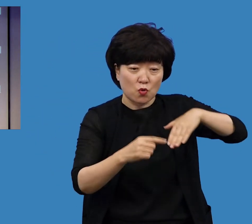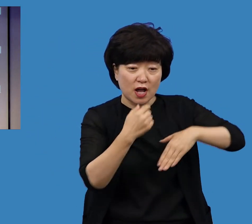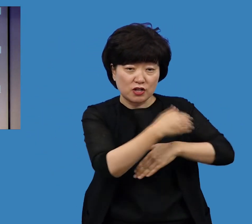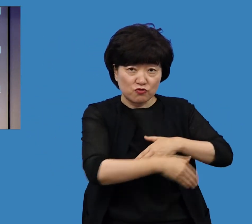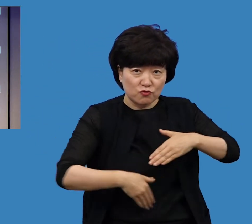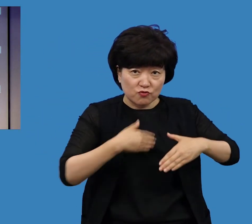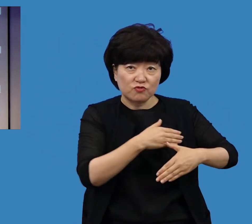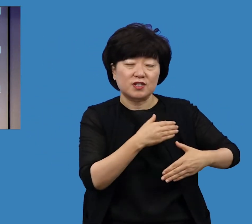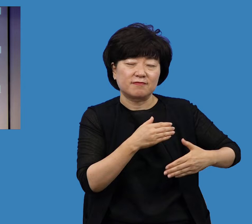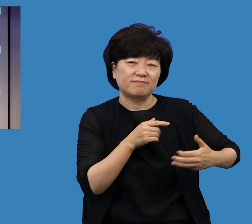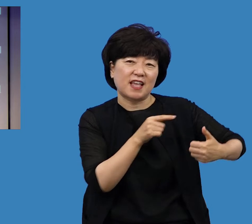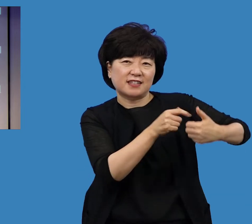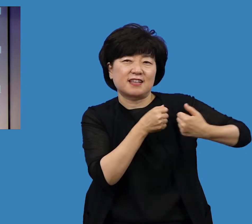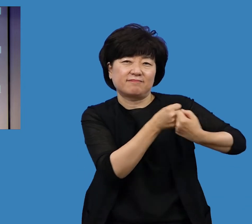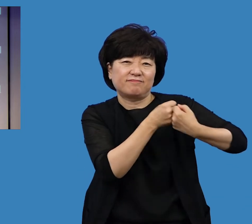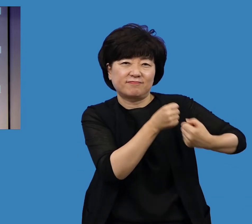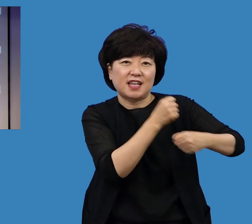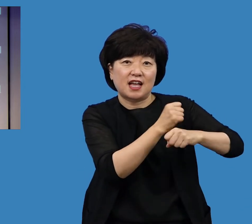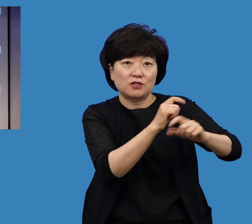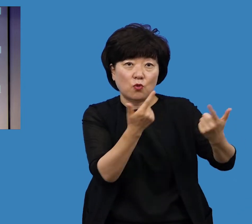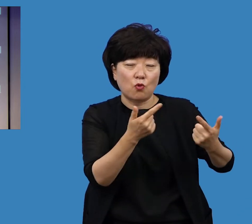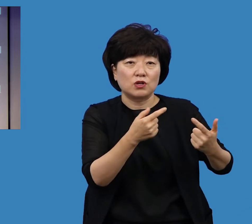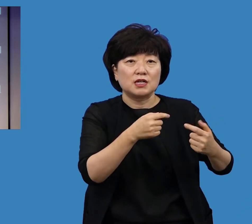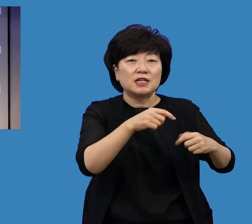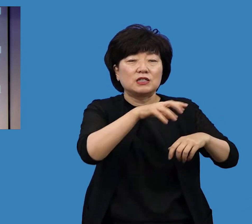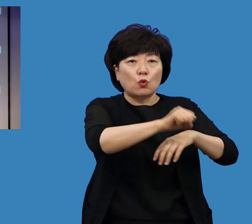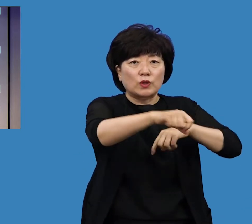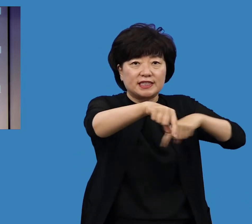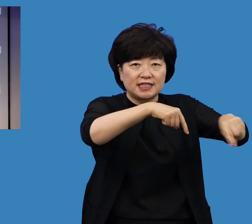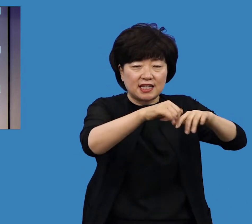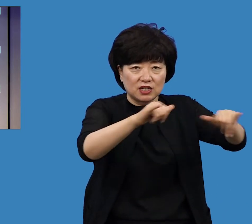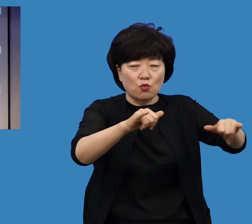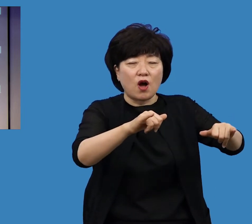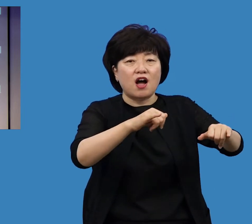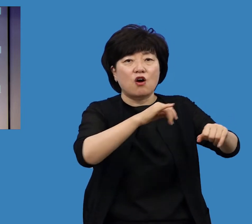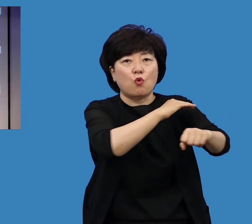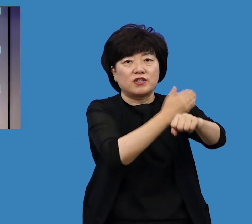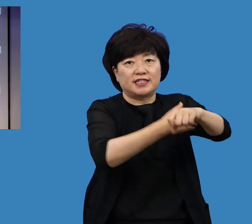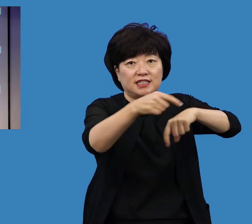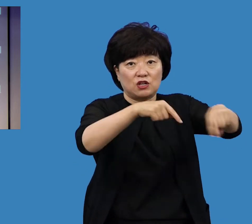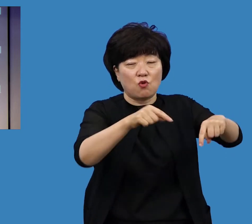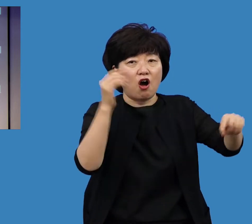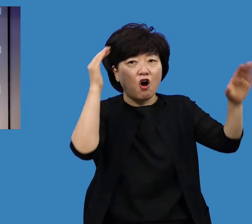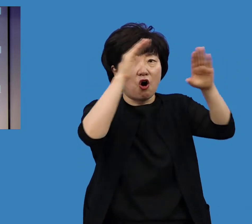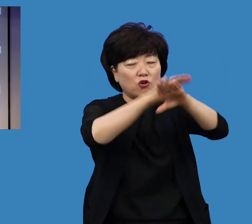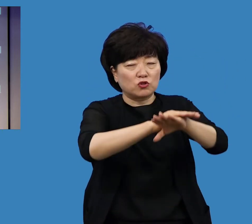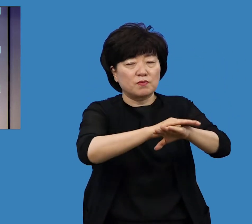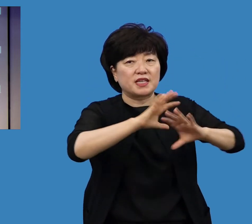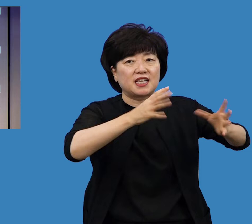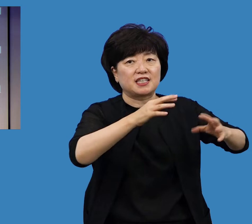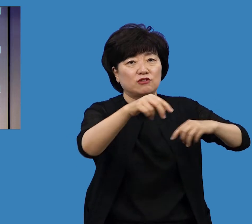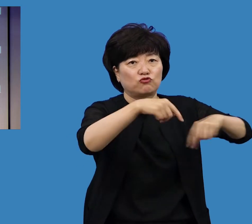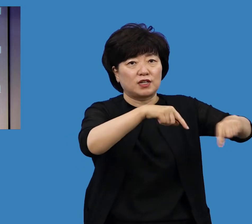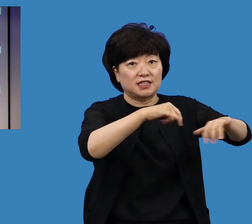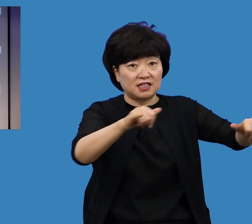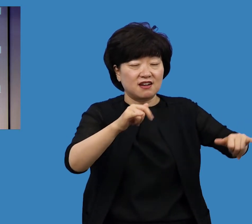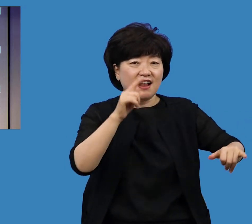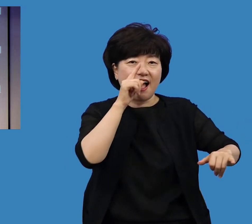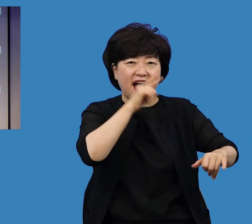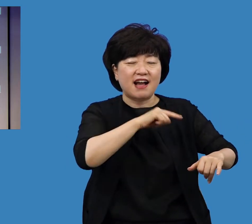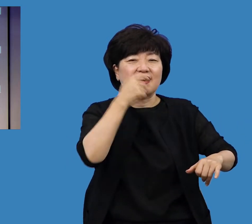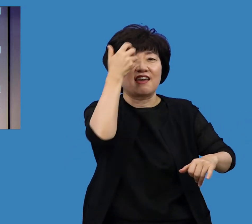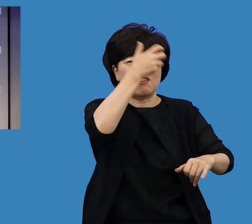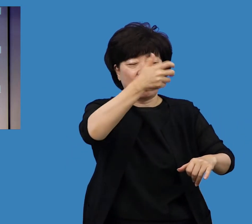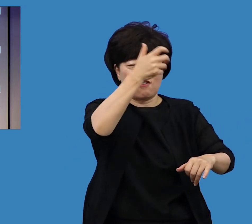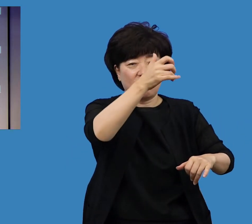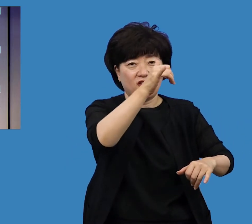아니요 통치자들과 권세들과 이 어둠의 세상 주관자들과 하늘에 있는 악의 영을 상대함이라. 자, 여기도 보면 악의 영